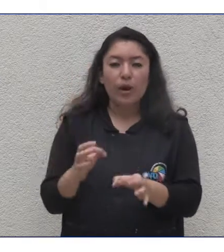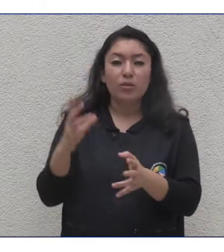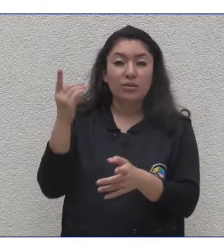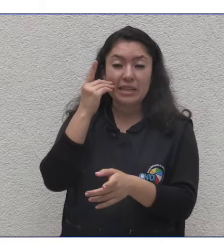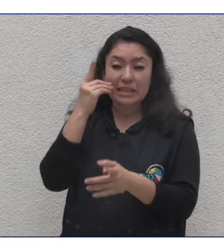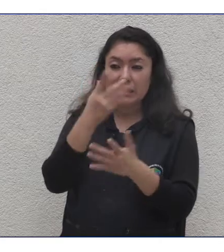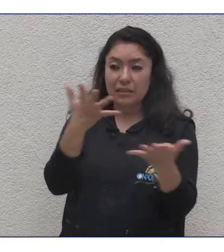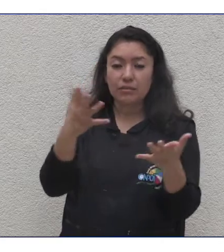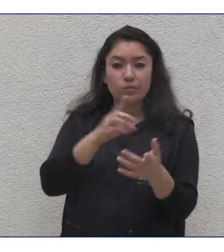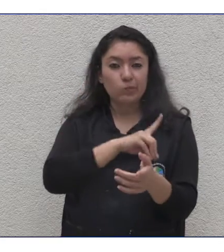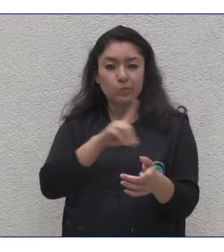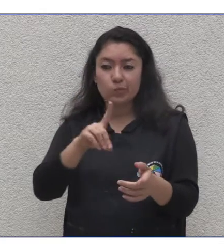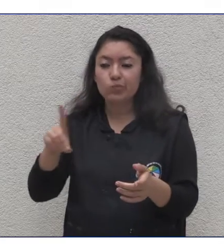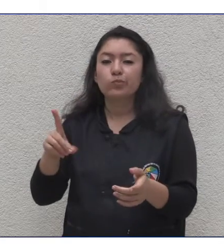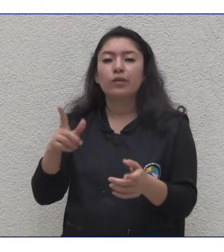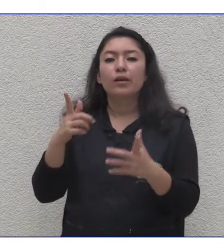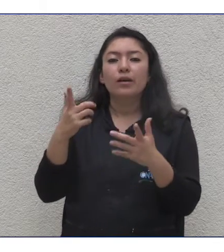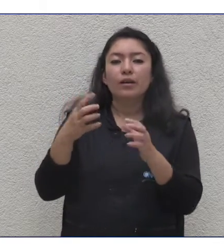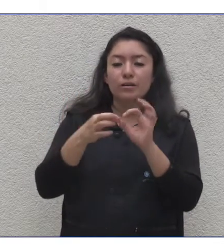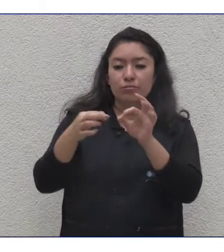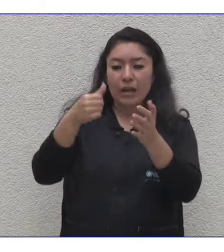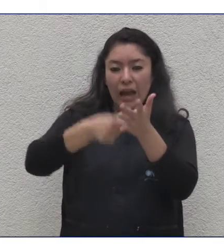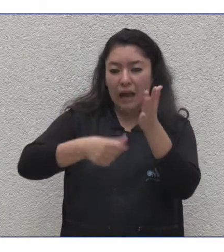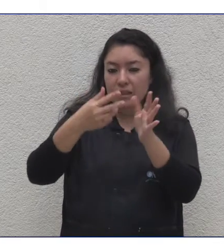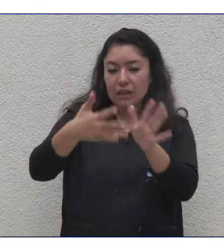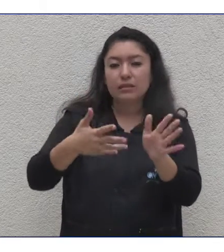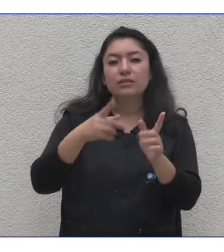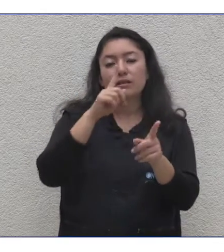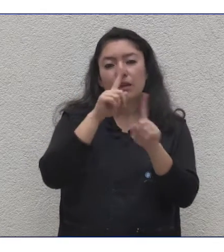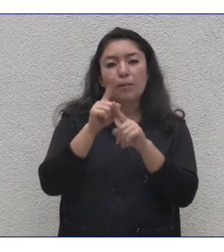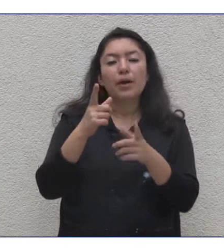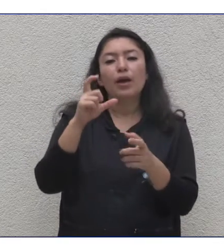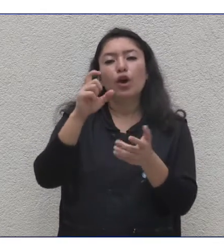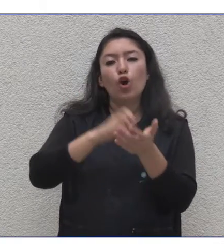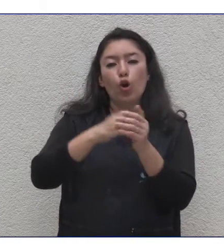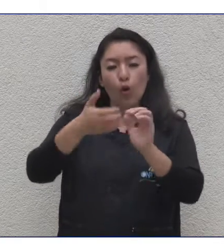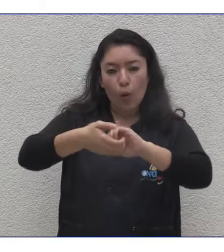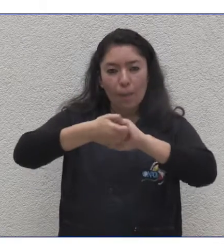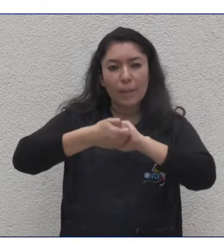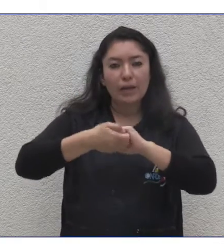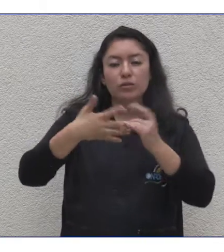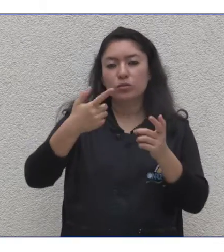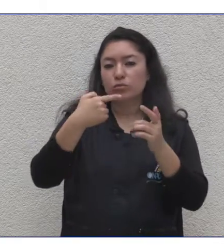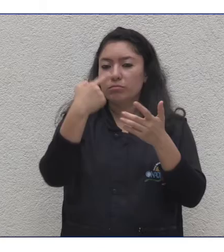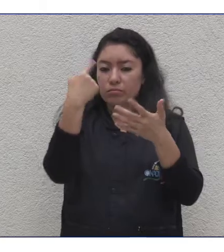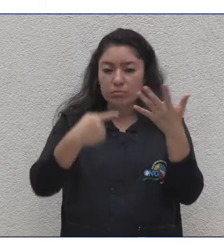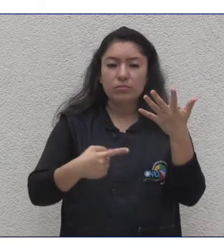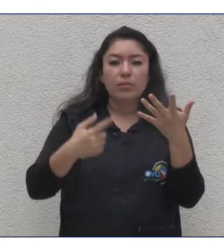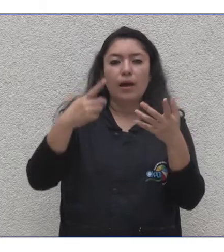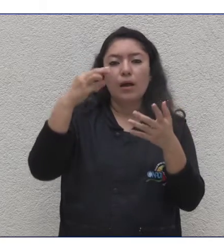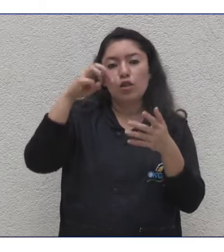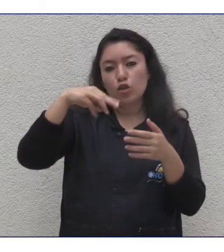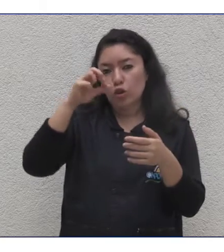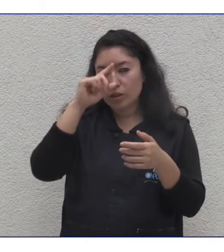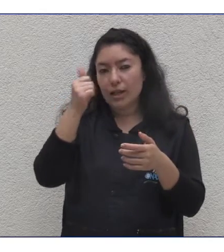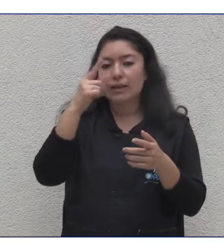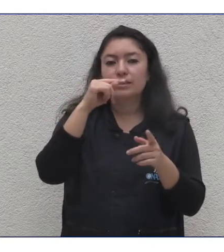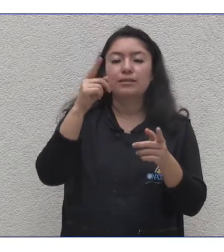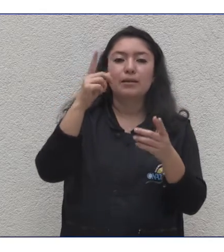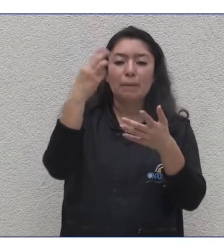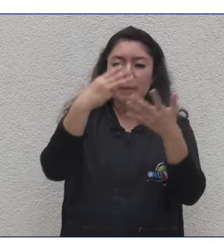directivas, directrices, circulares, contratos, convenios, instructivos, notas,